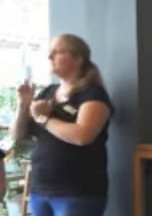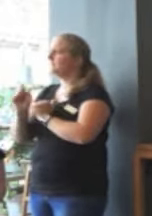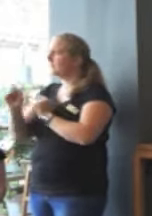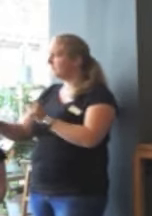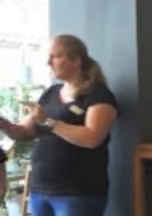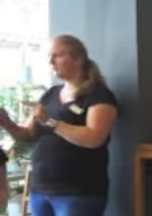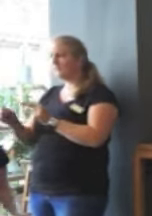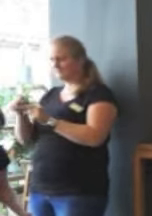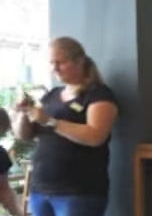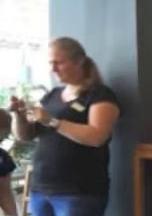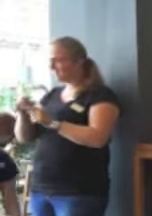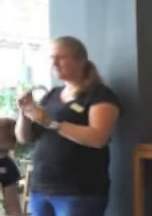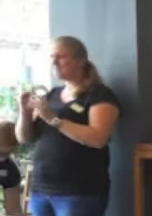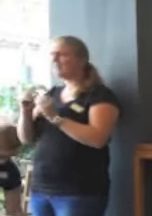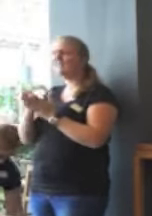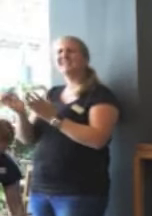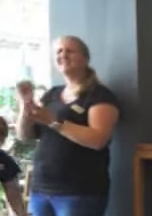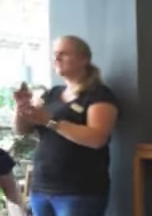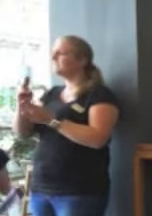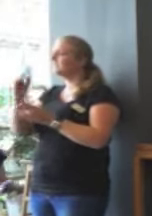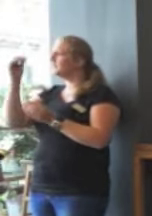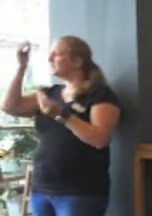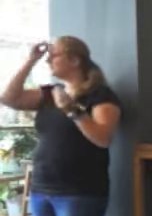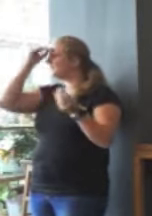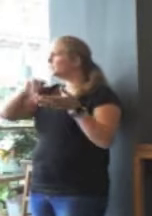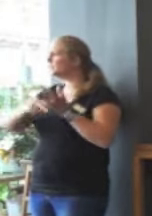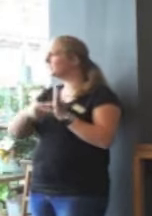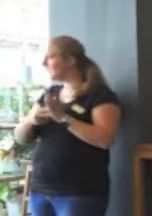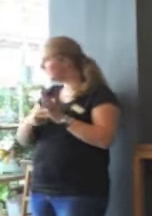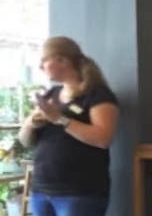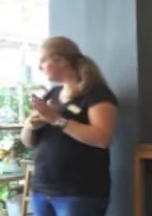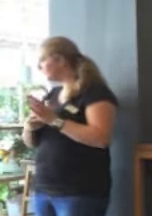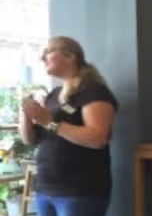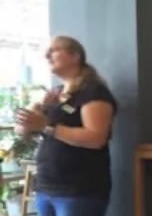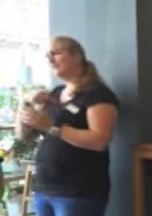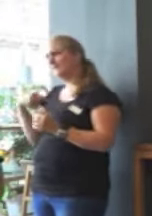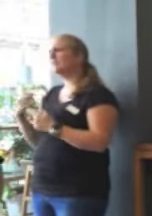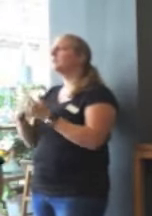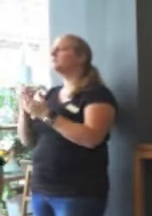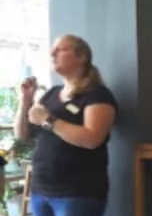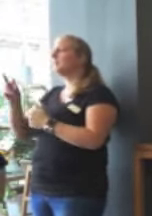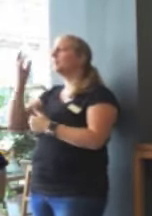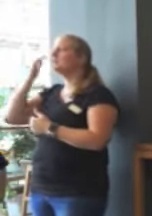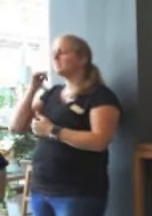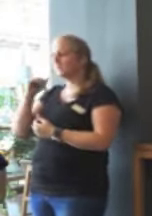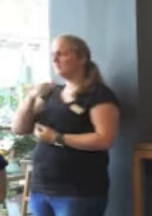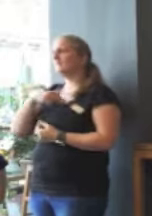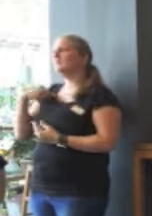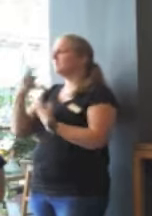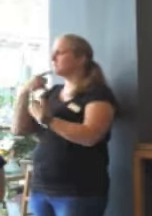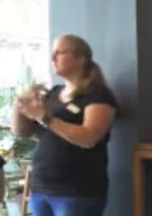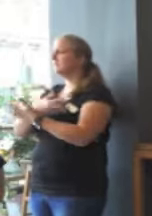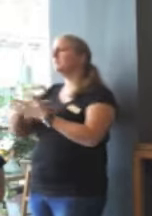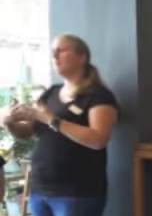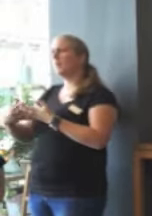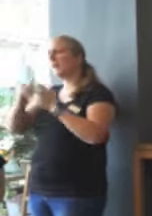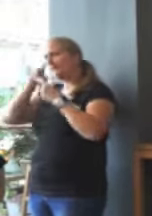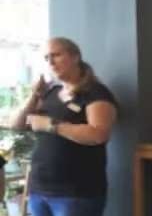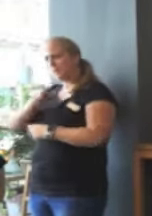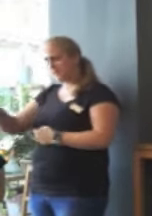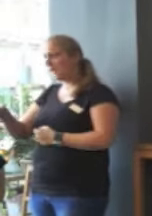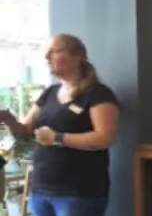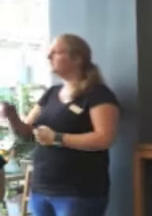faktiskt inte passar in i utbildningssystemet. Så vad vi gjorde för ett antal år sedan, vi pratade med språkforskare som sa, ska man